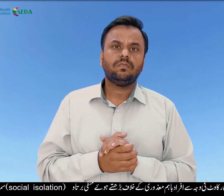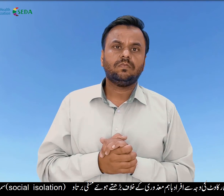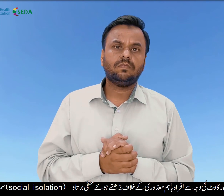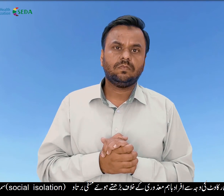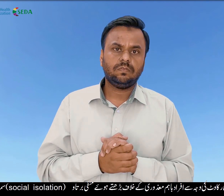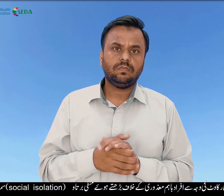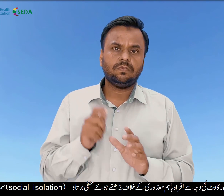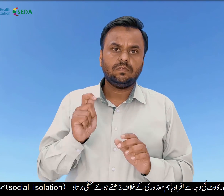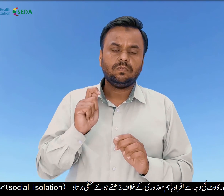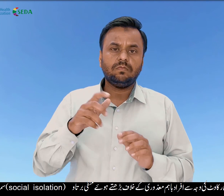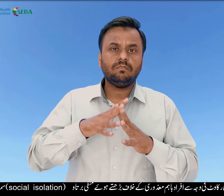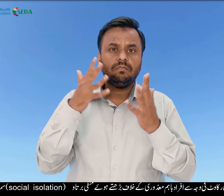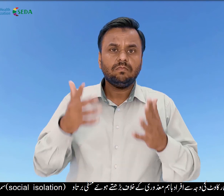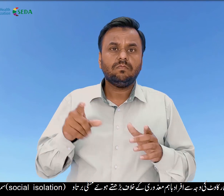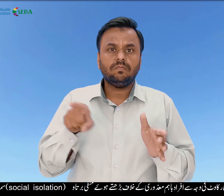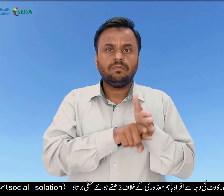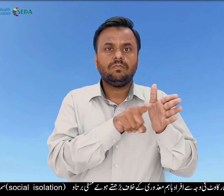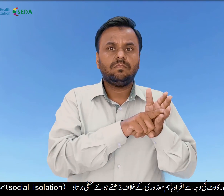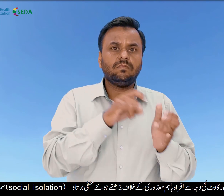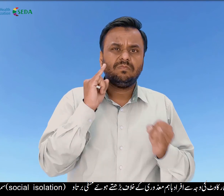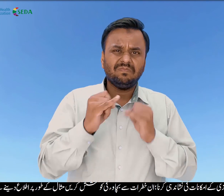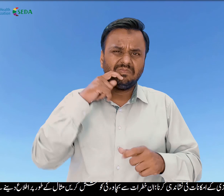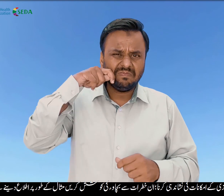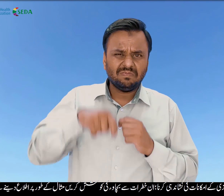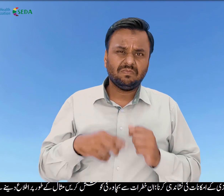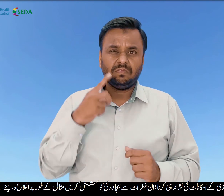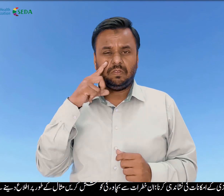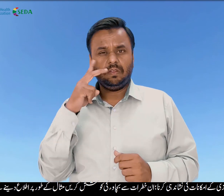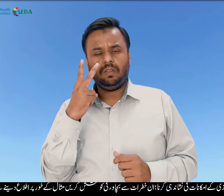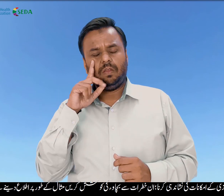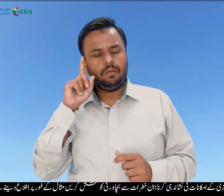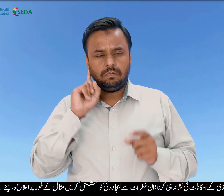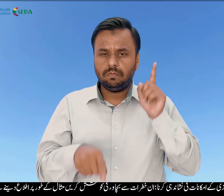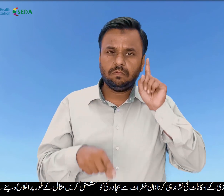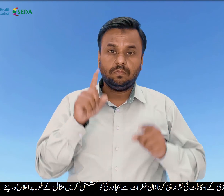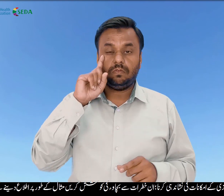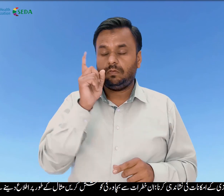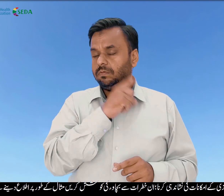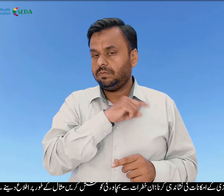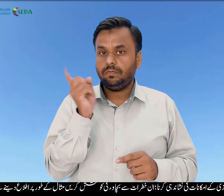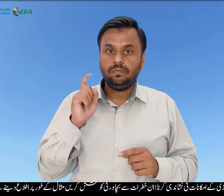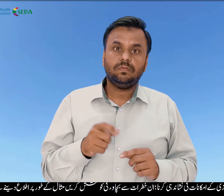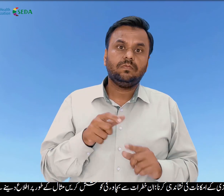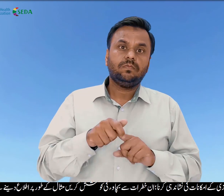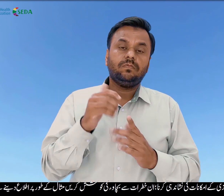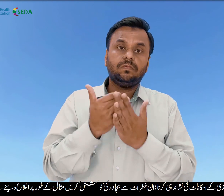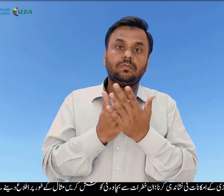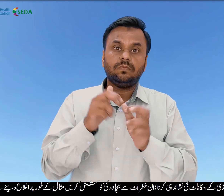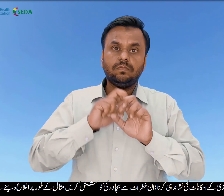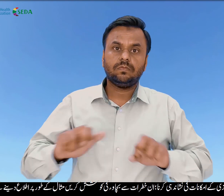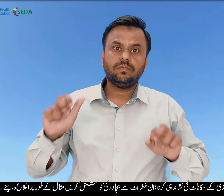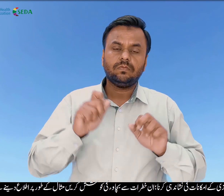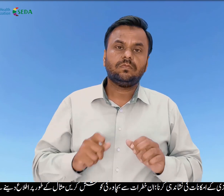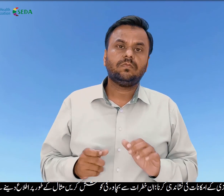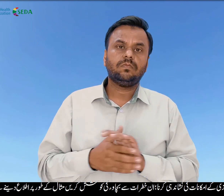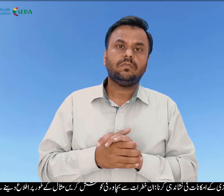کے خلاف بڑھتے ہوئے منفی برتاؤ اور نظر اندازی کے امکانات کی نشاندہی کرنا۔